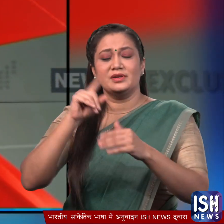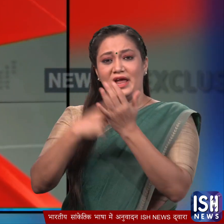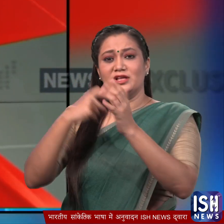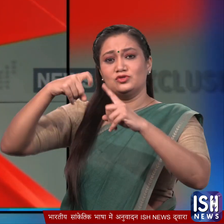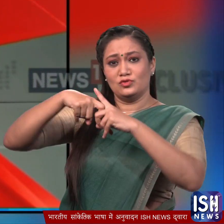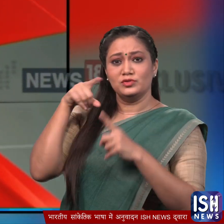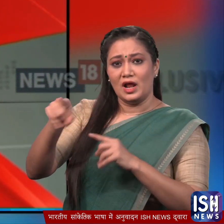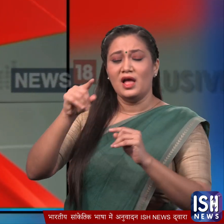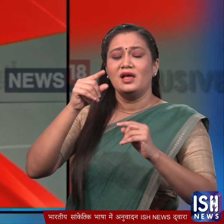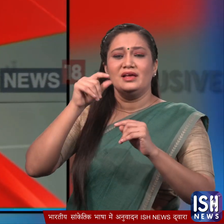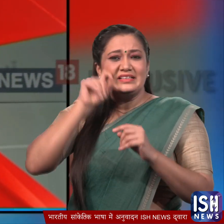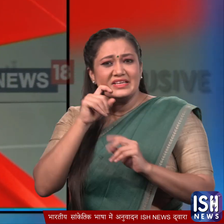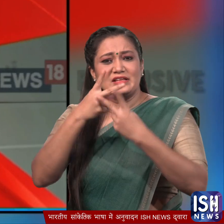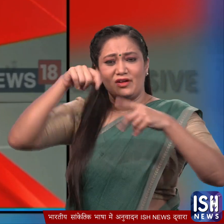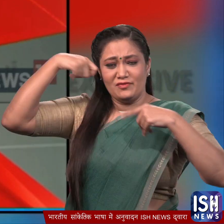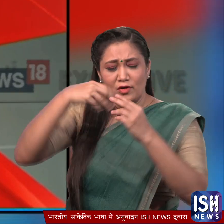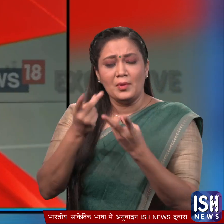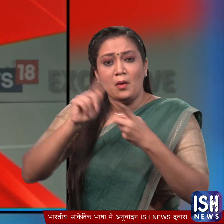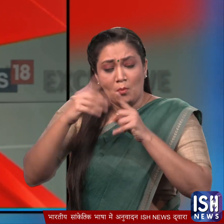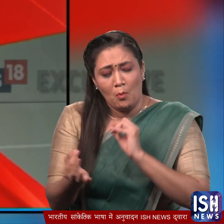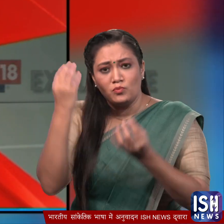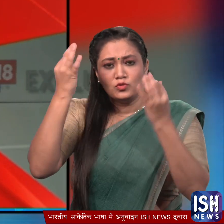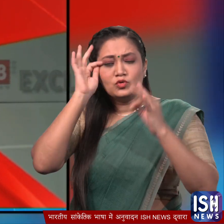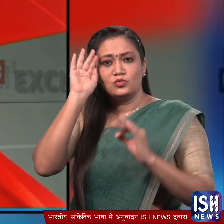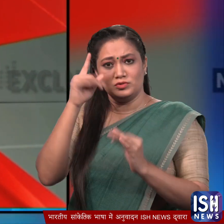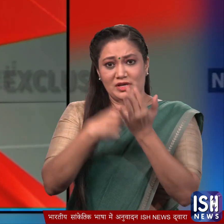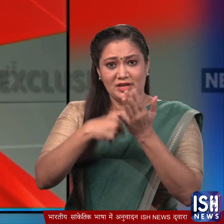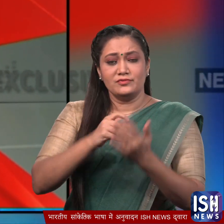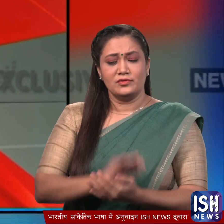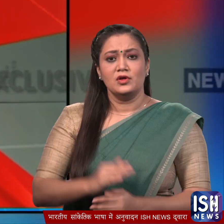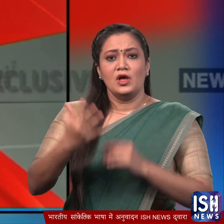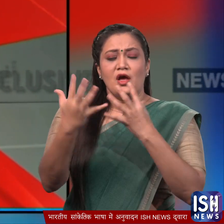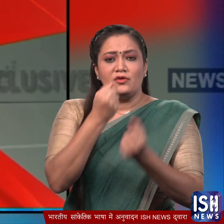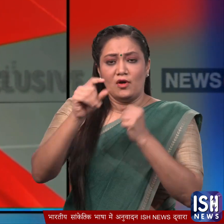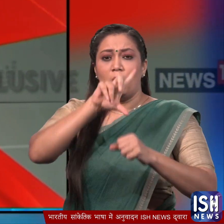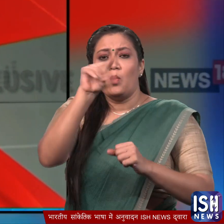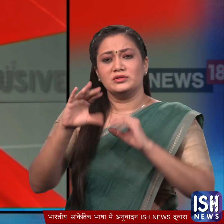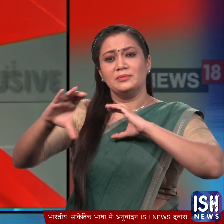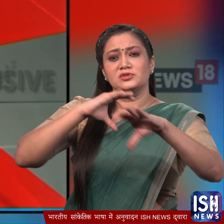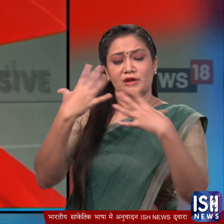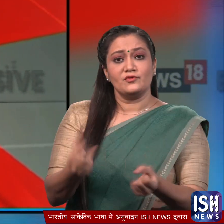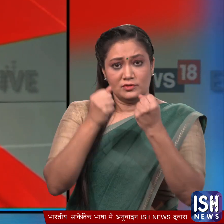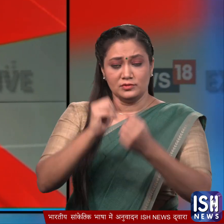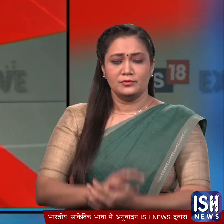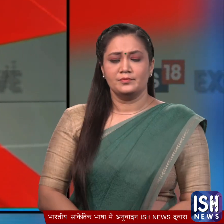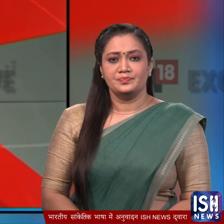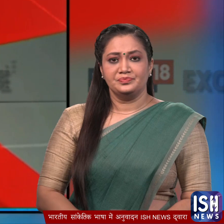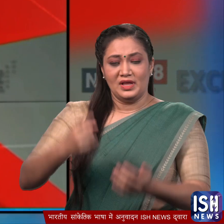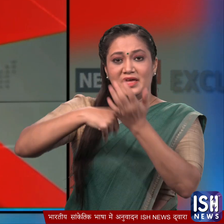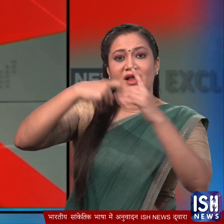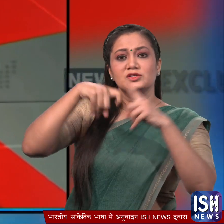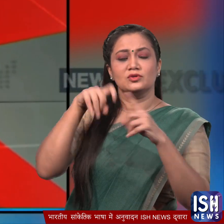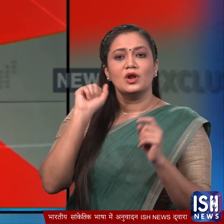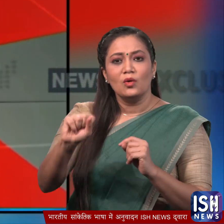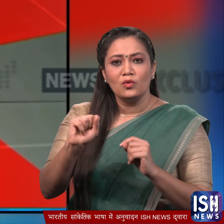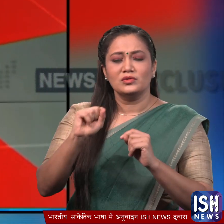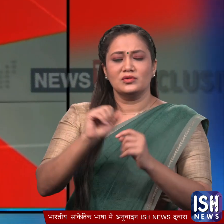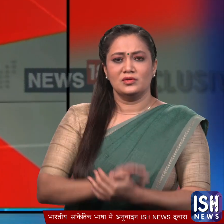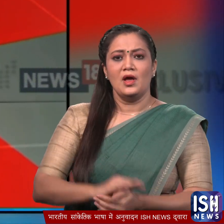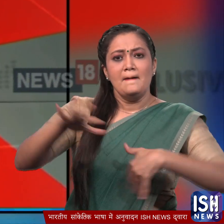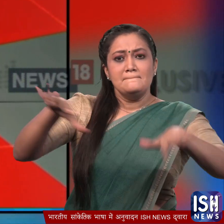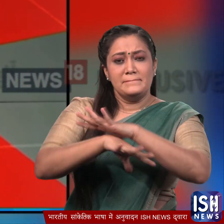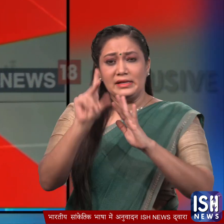किसी के काबू में नहीं आई। वो दूल्हे को पीठ में ही लादे हुए करीब 4 किलोमीटर दूर तक दौड़ती चली गई। खबर है कि इस हादसे में बुरी तरह डरे दूल्हे की तबीयत